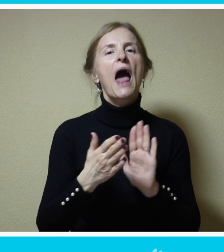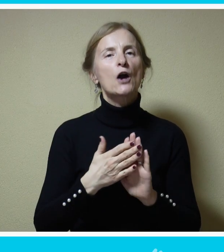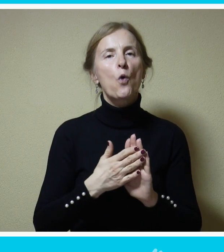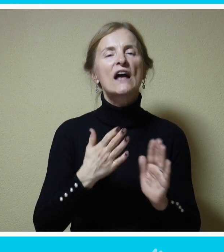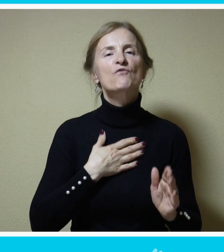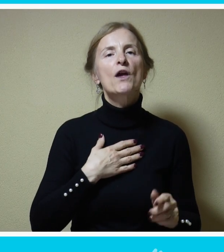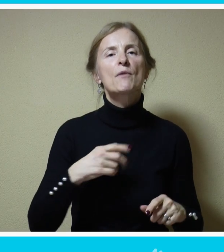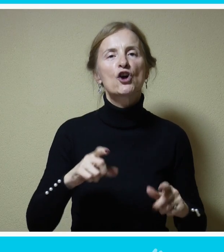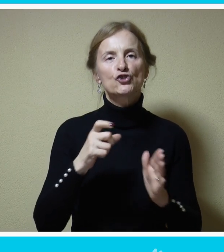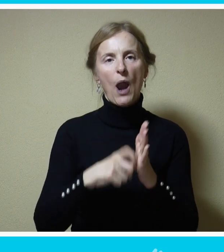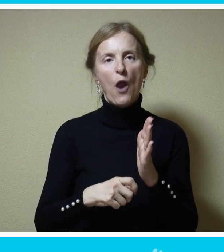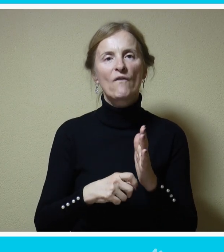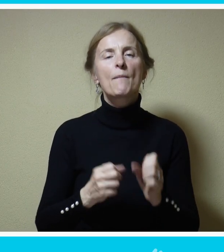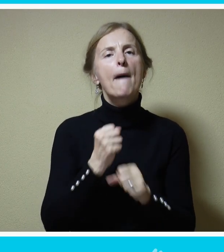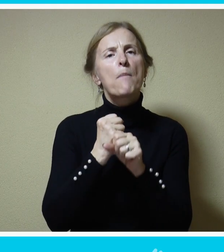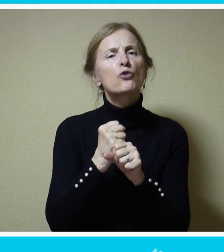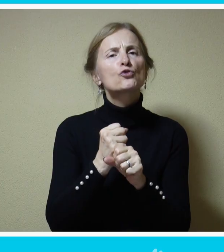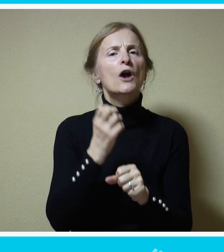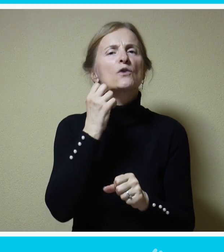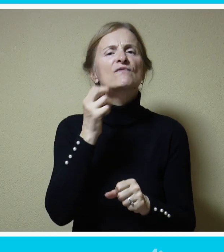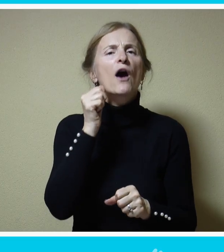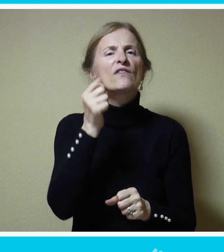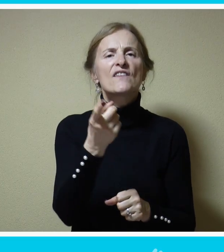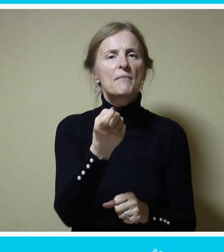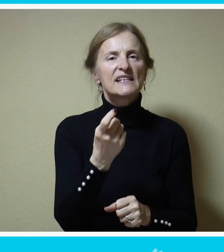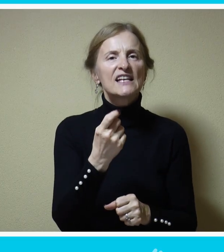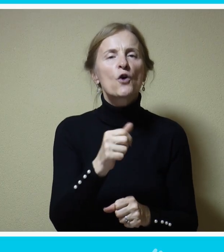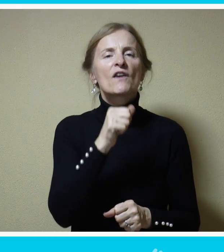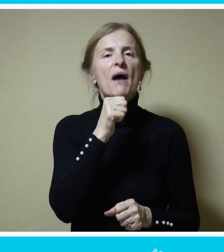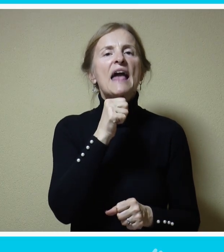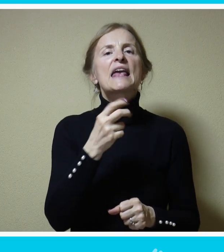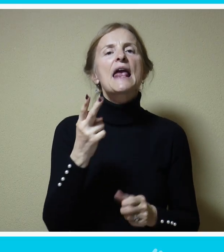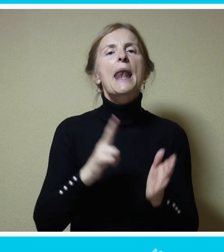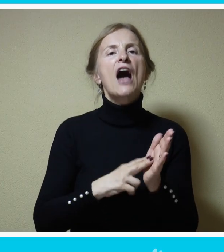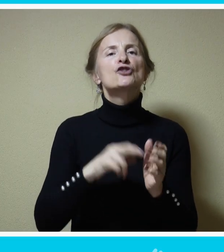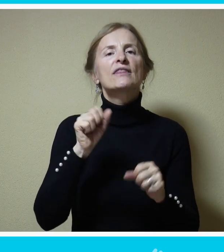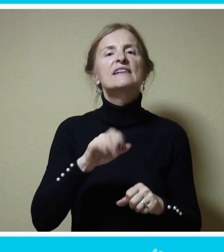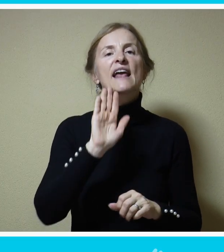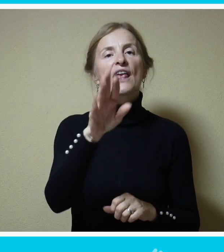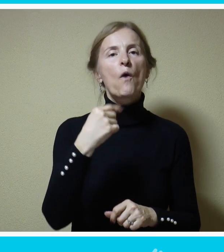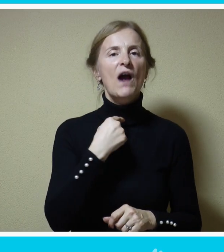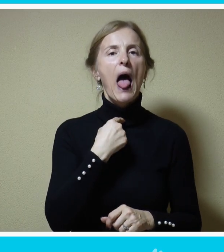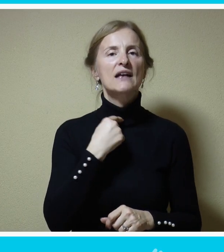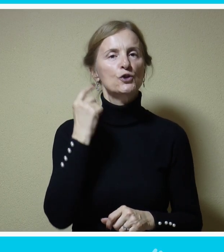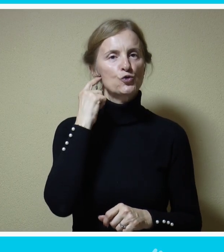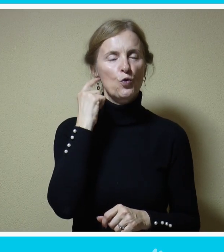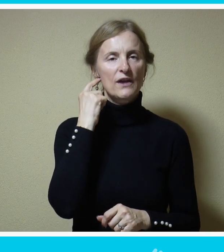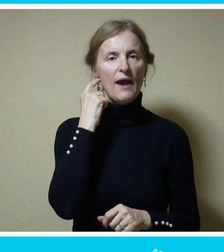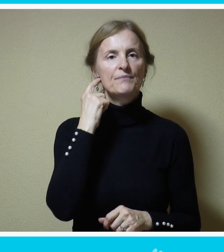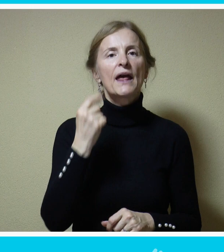produžena ruka svojim članovima, podrška u svakodnevnim izazovima i način da se njihov glas